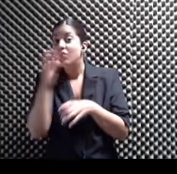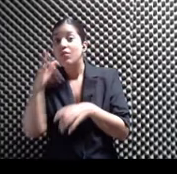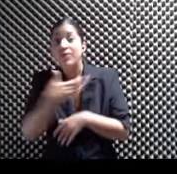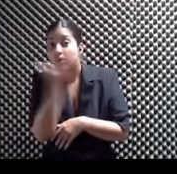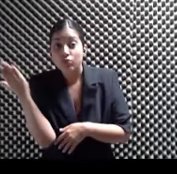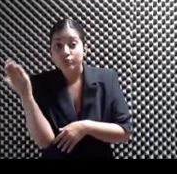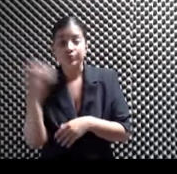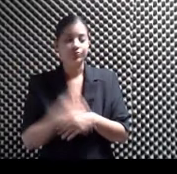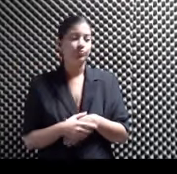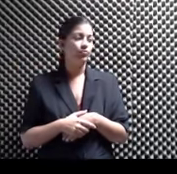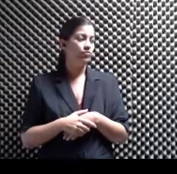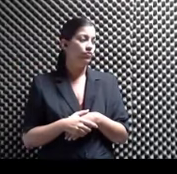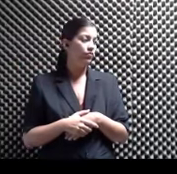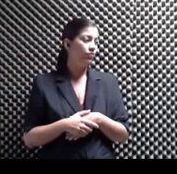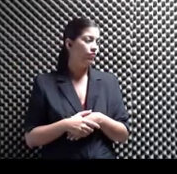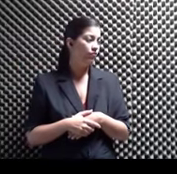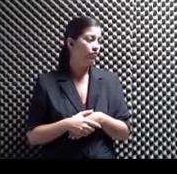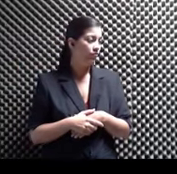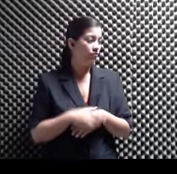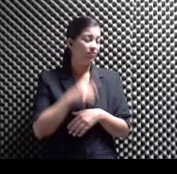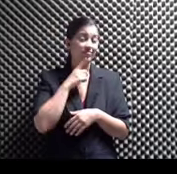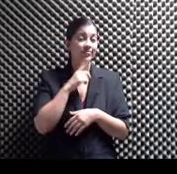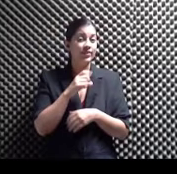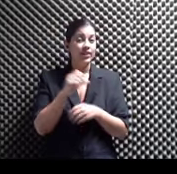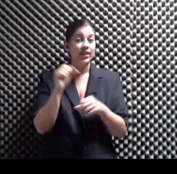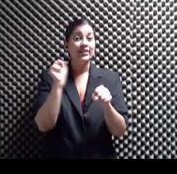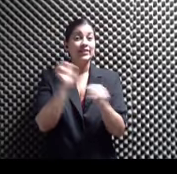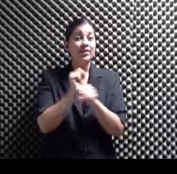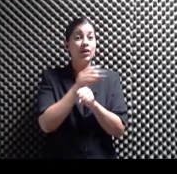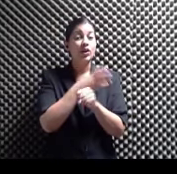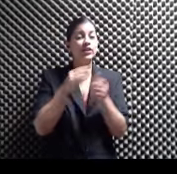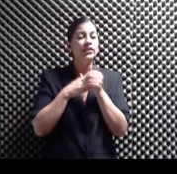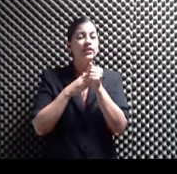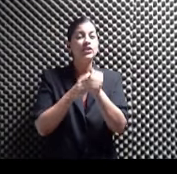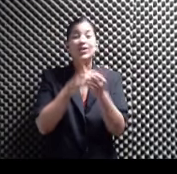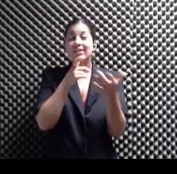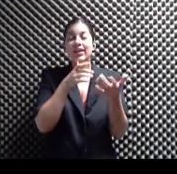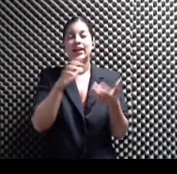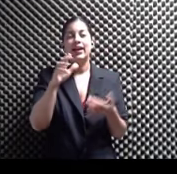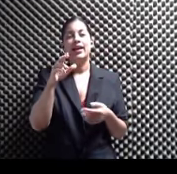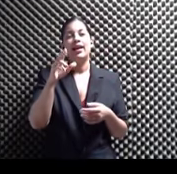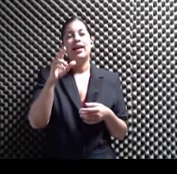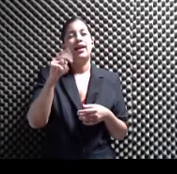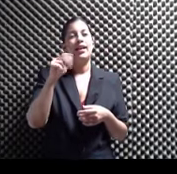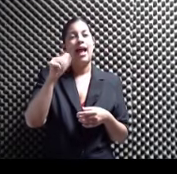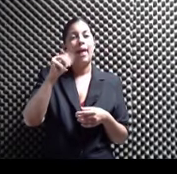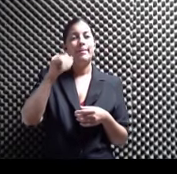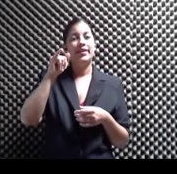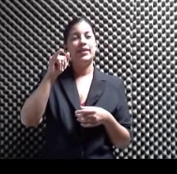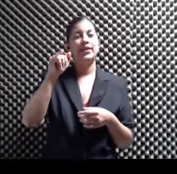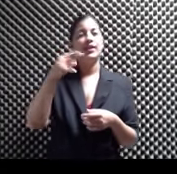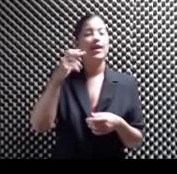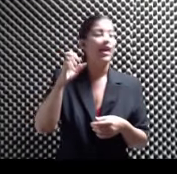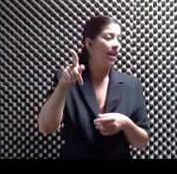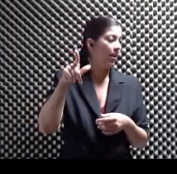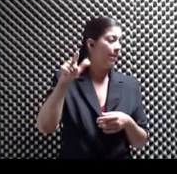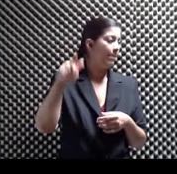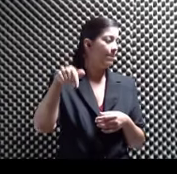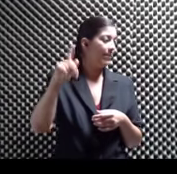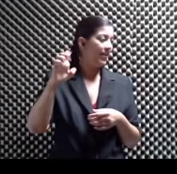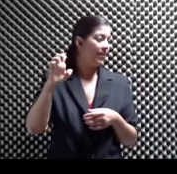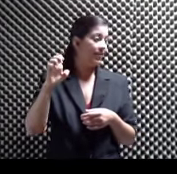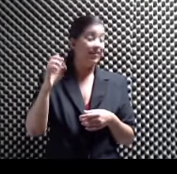el trabajo de dirección de la compañera Nami Helfeld. Ah. Okay, ella es la